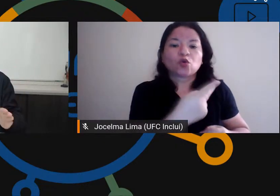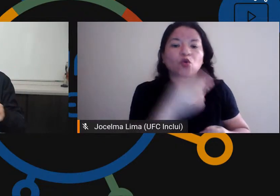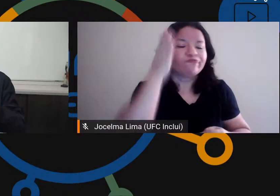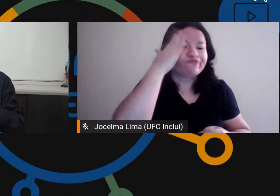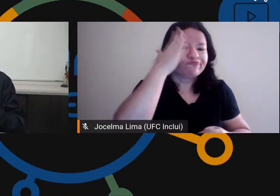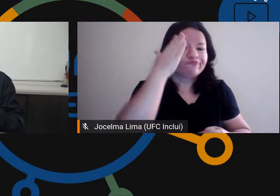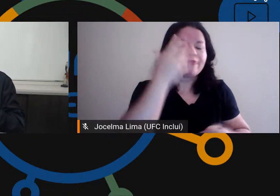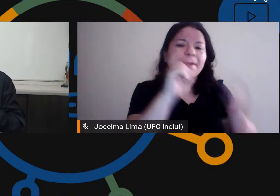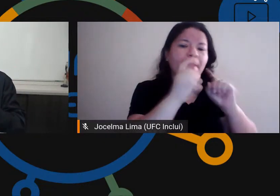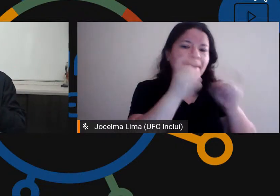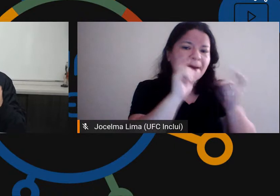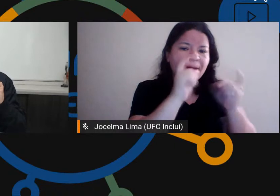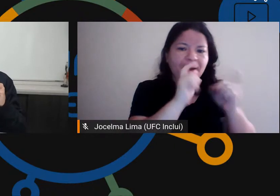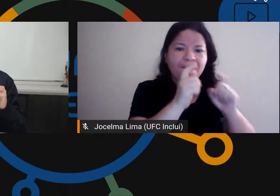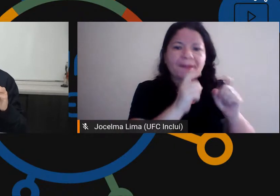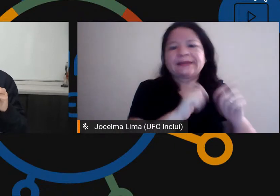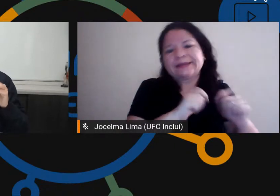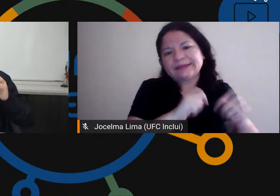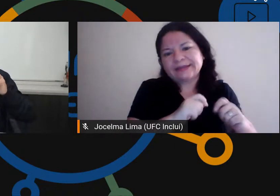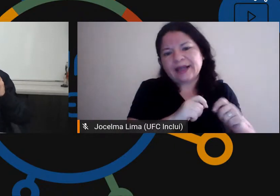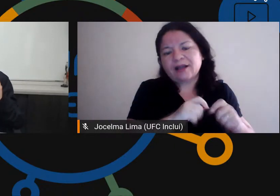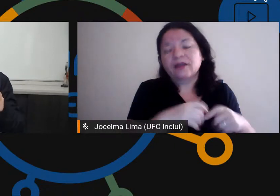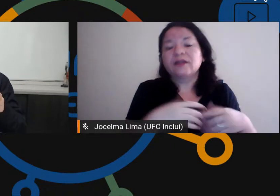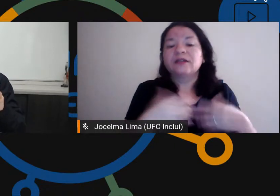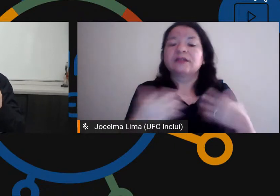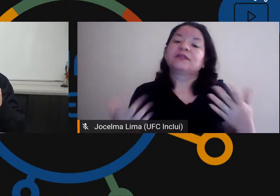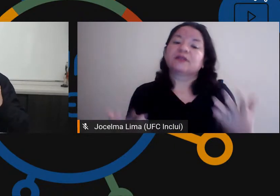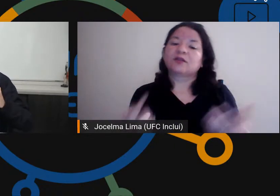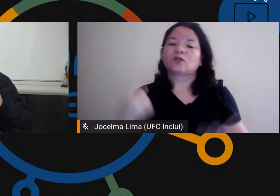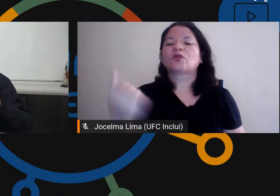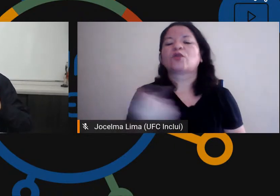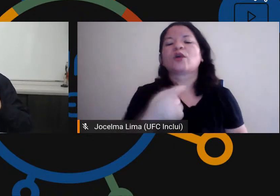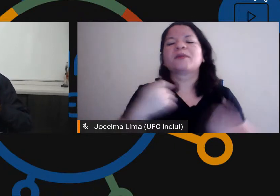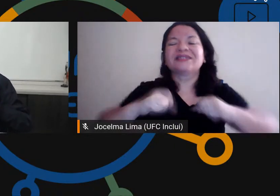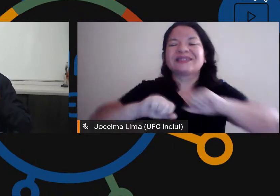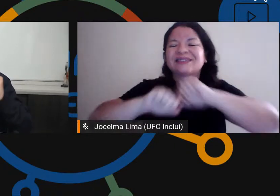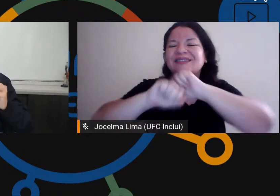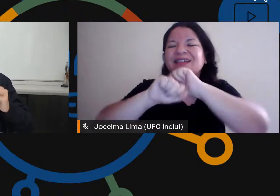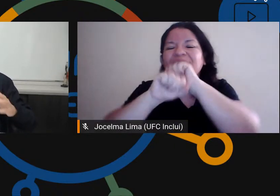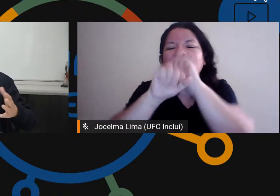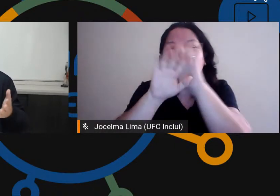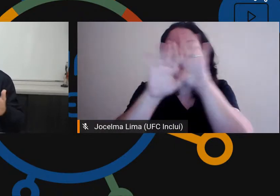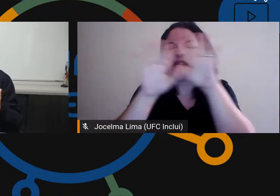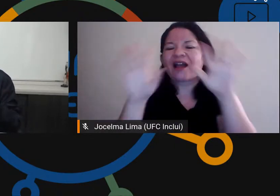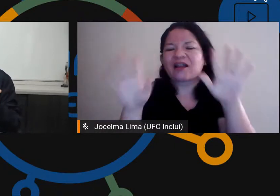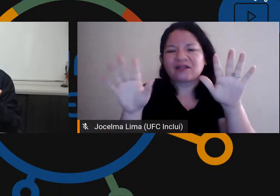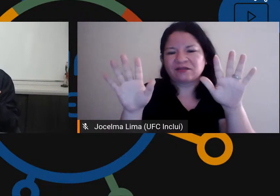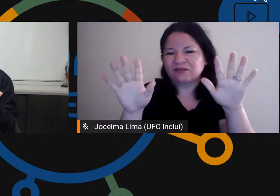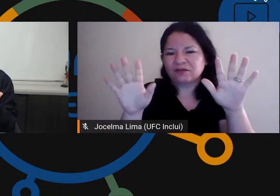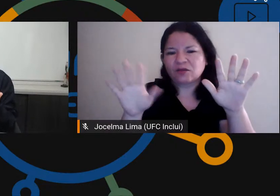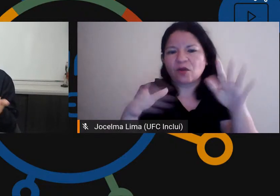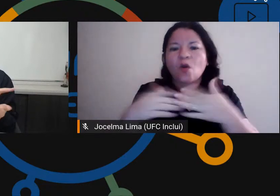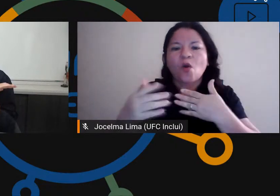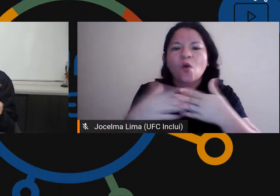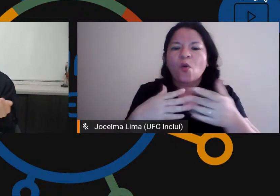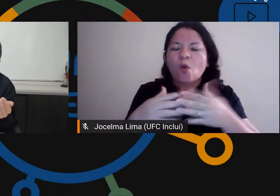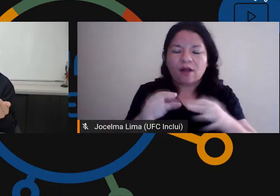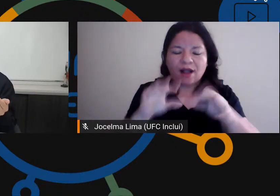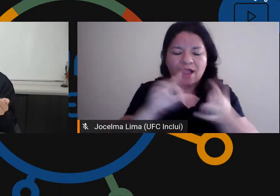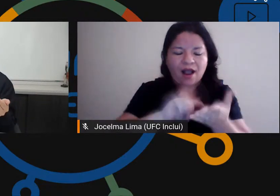cientista. Isso a gente pode discutir. Então, nós temos que ter muita clareza nisso. A ciência não age desse jeito, pegando o artigo